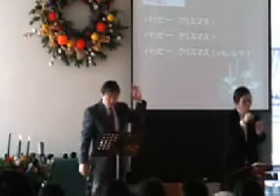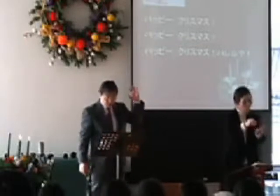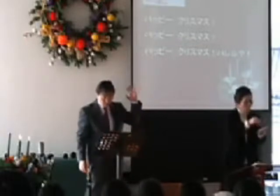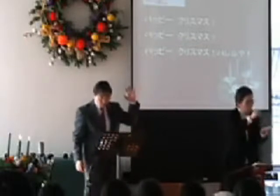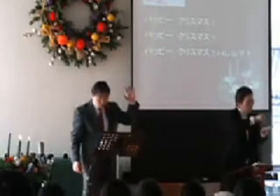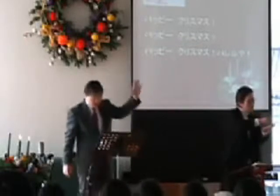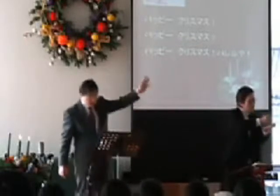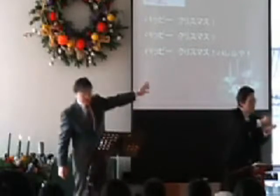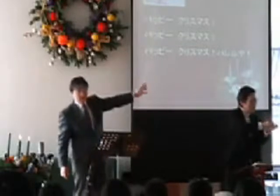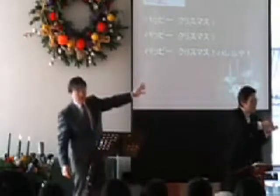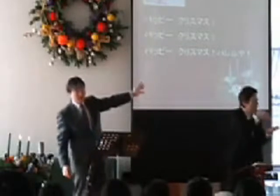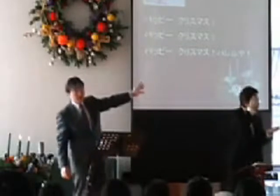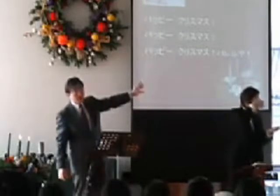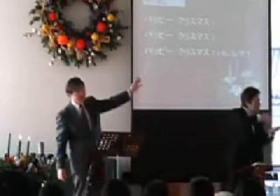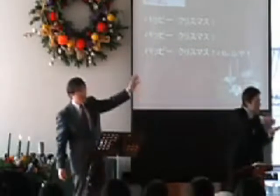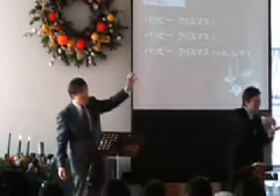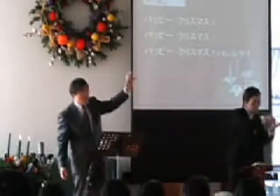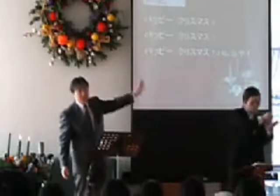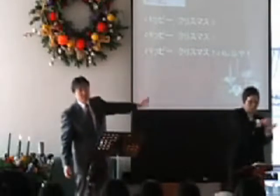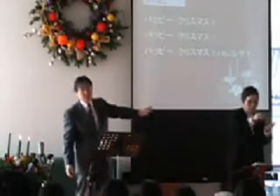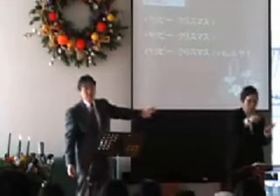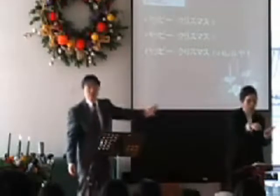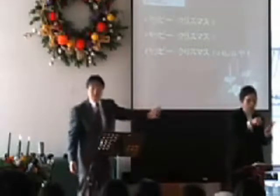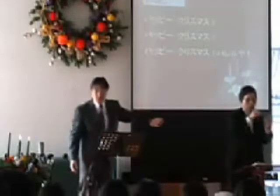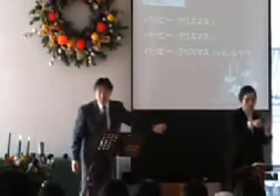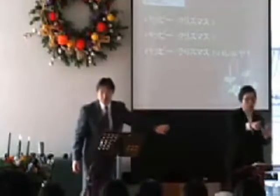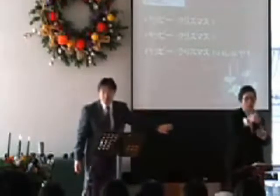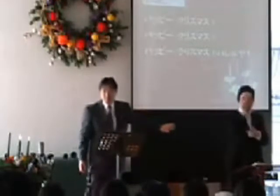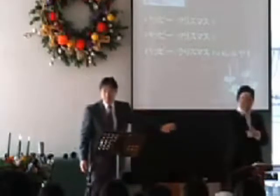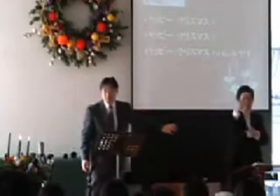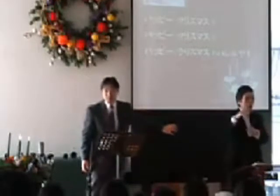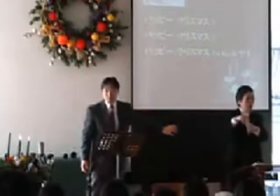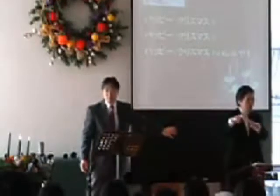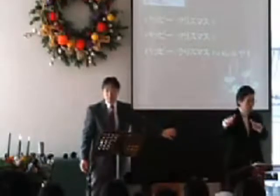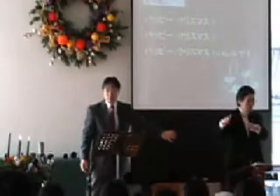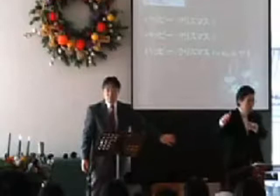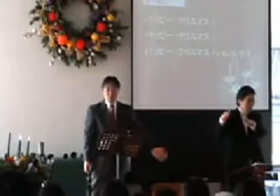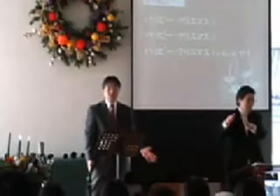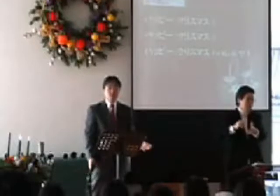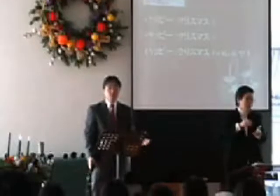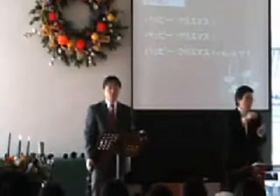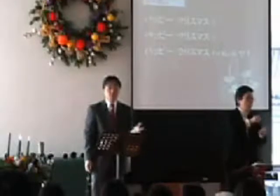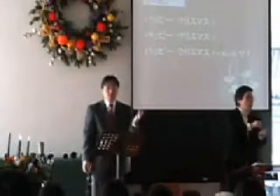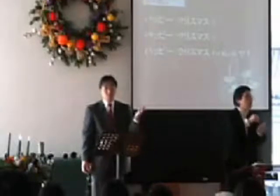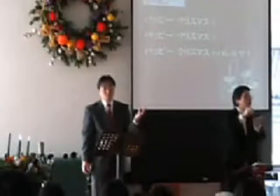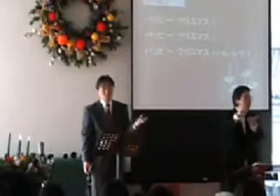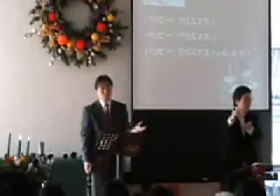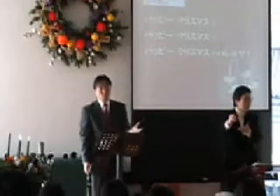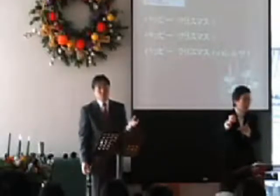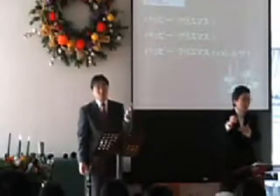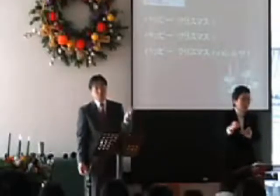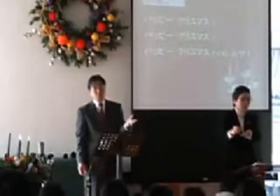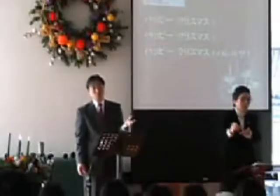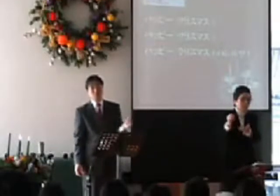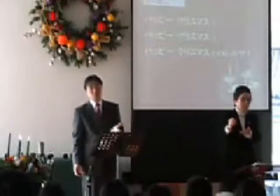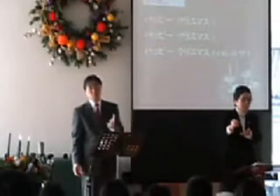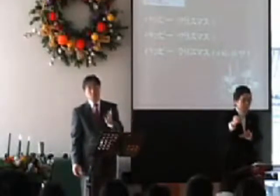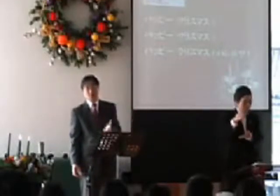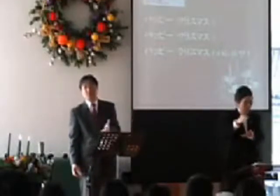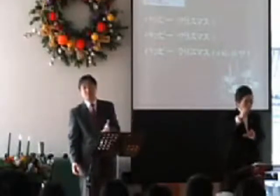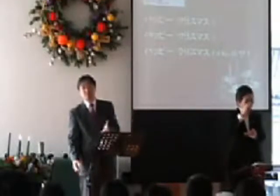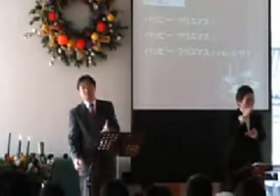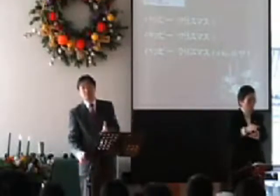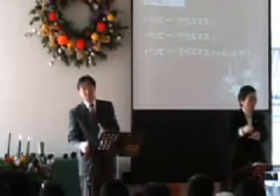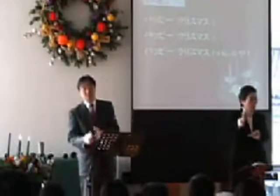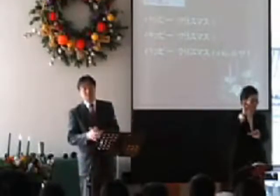高い、一番高価で貴重なプレゼント、贈り物を博士に渡して、これを持って